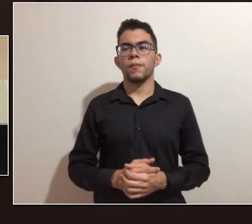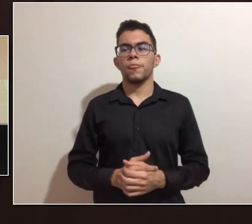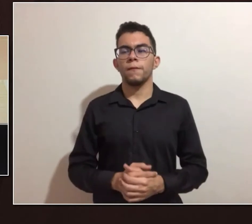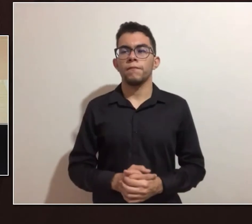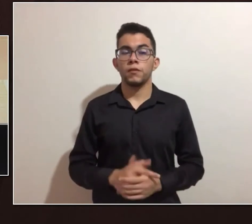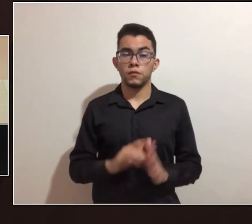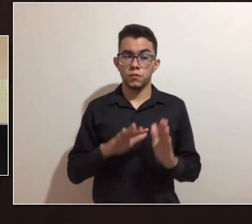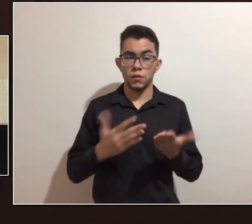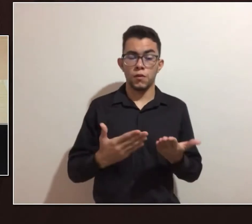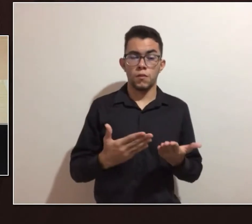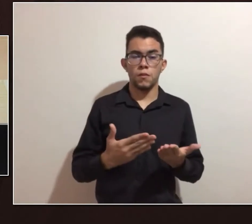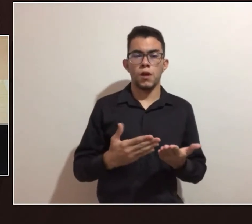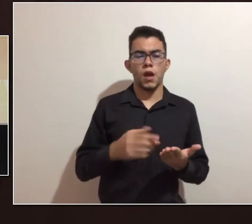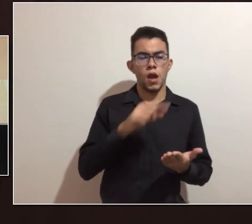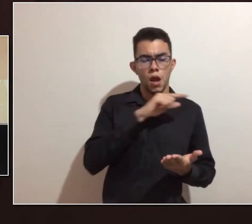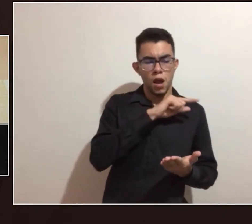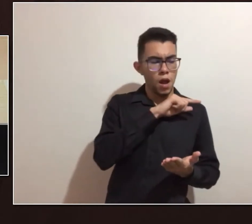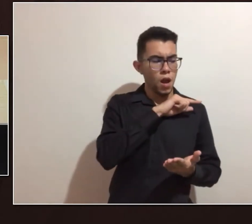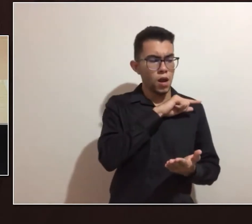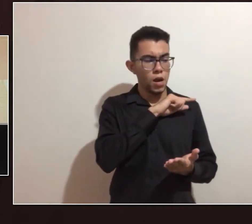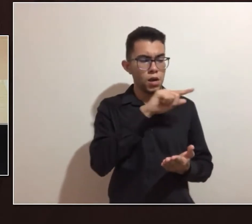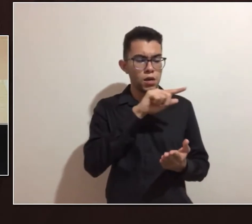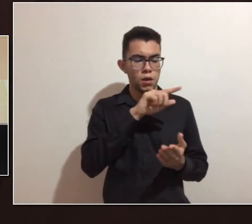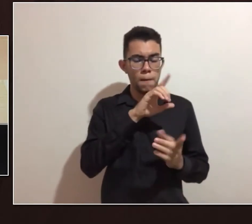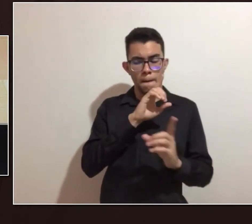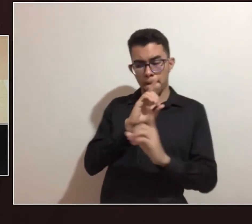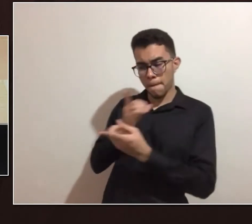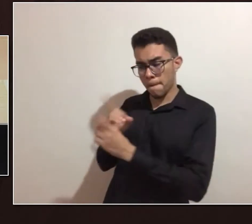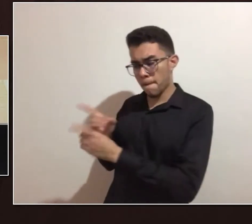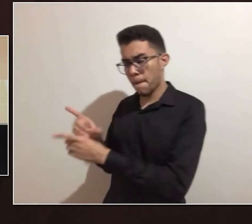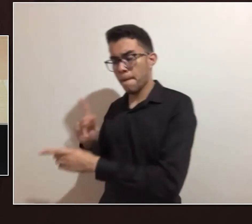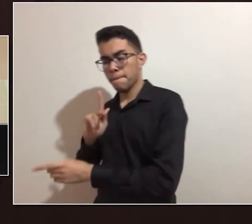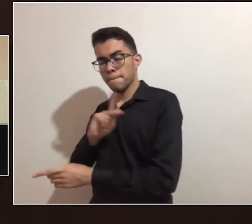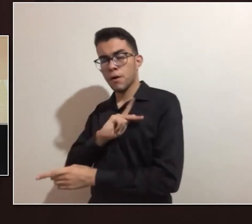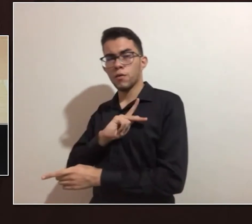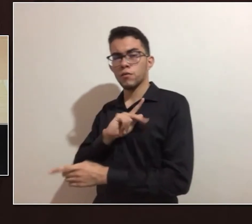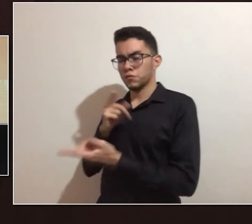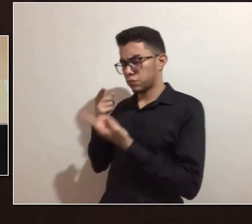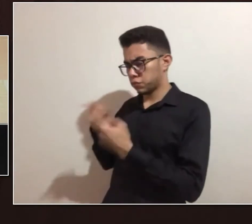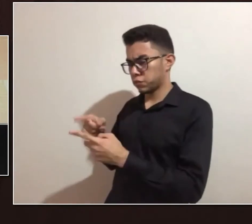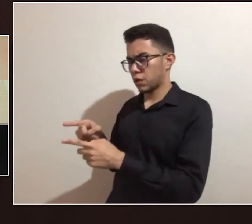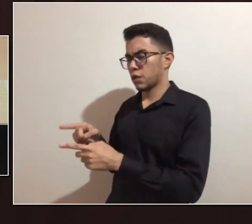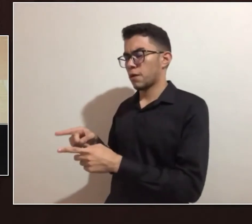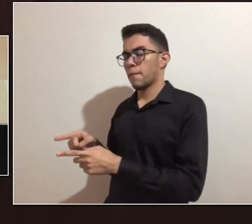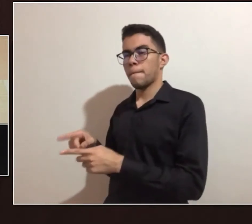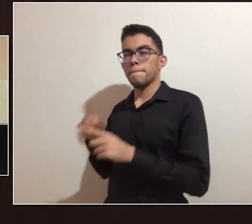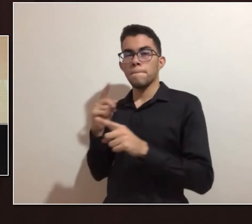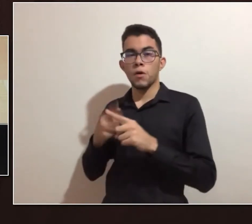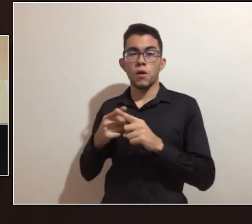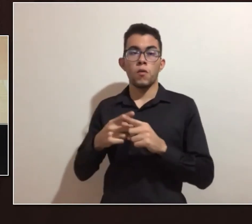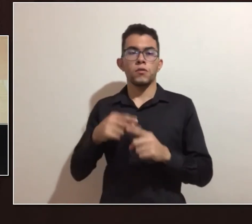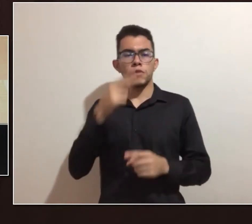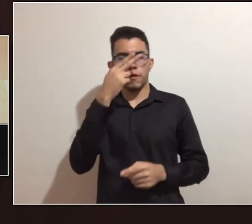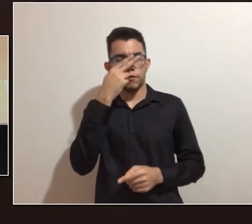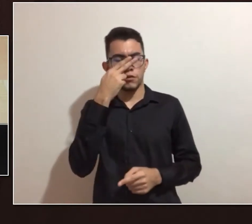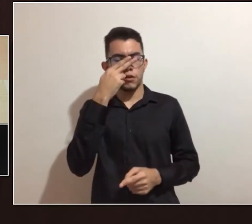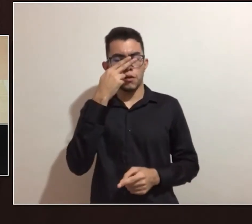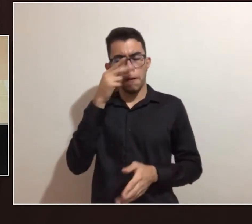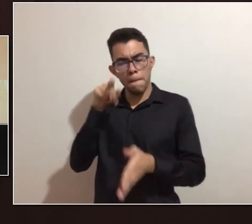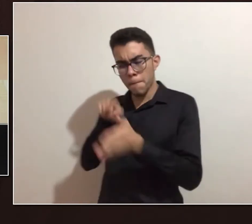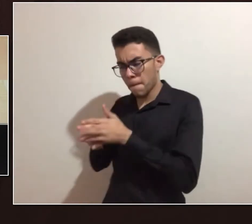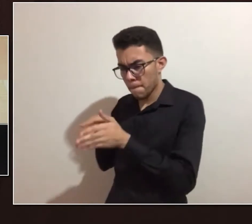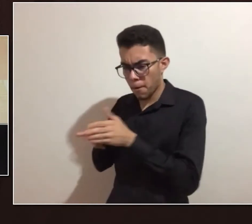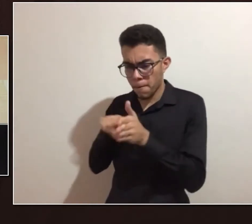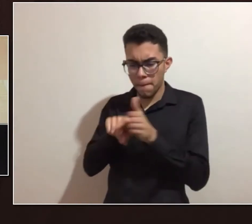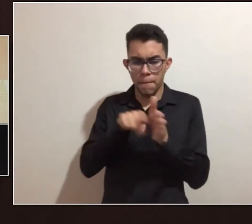mexeu no bolso, mexeu com a economia, né? E os cristãos eram interrogados, caso